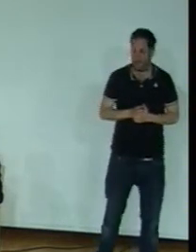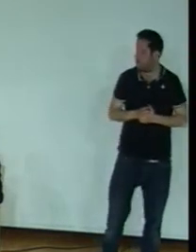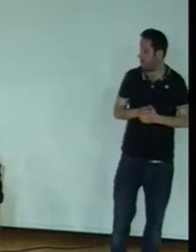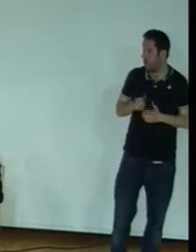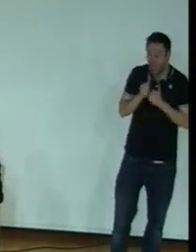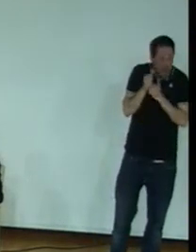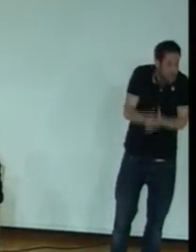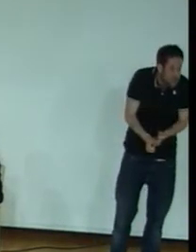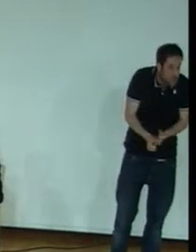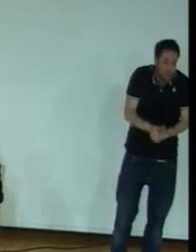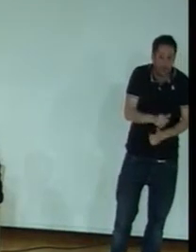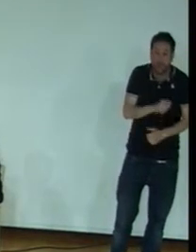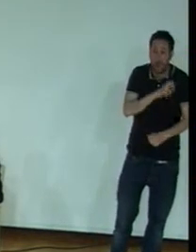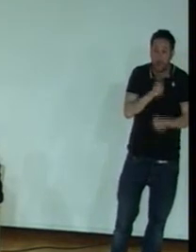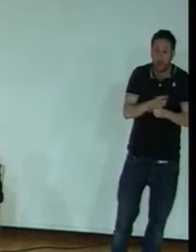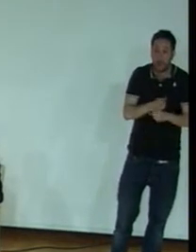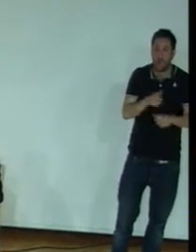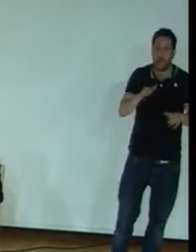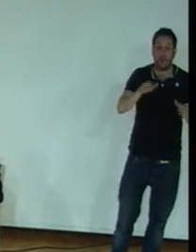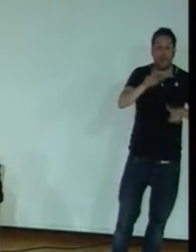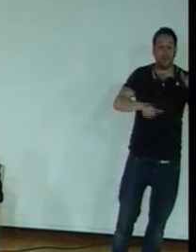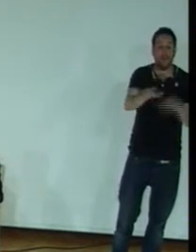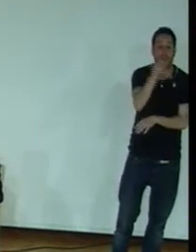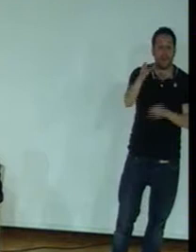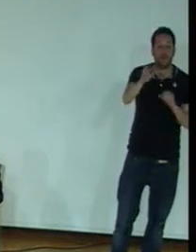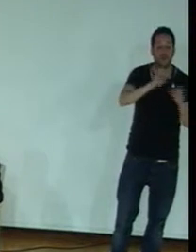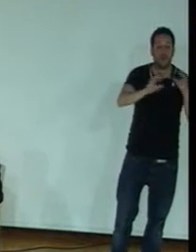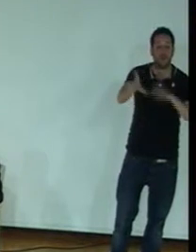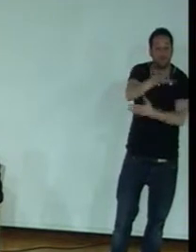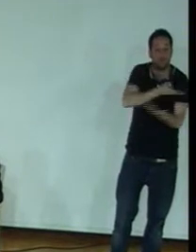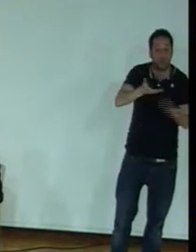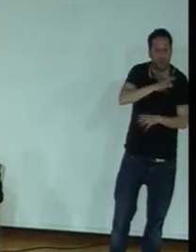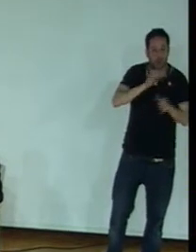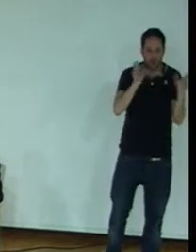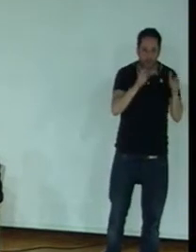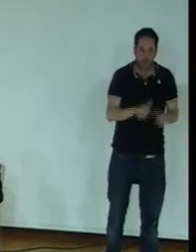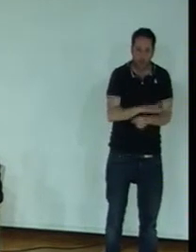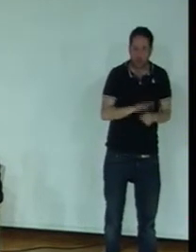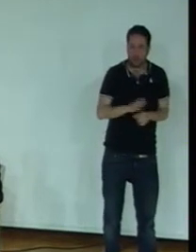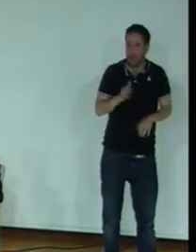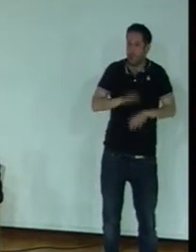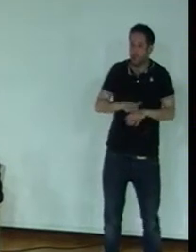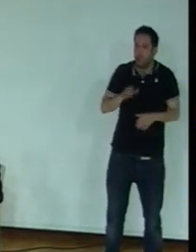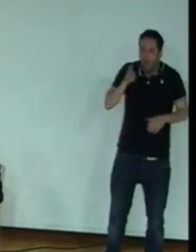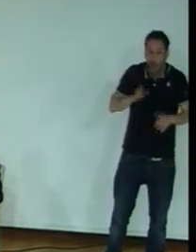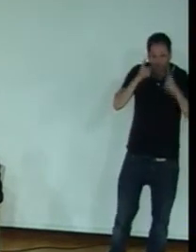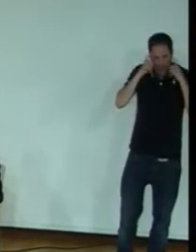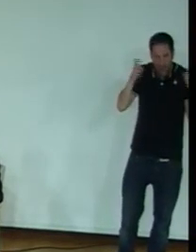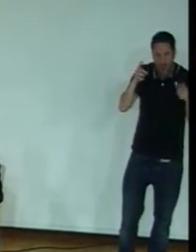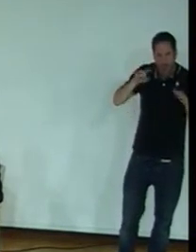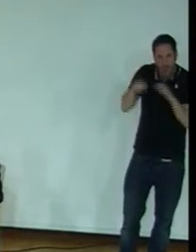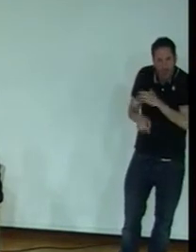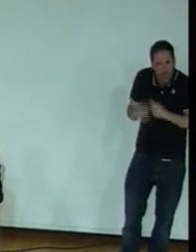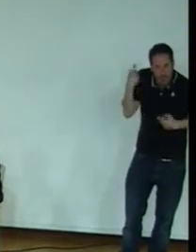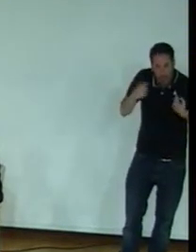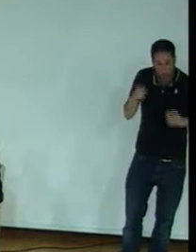Ça dépend. C'est pas si dur que ça, justement, dans la mesure où ça ne nécessite pas de percée théorique fondamentale. On me donne un